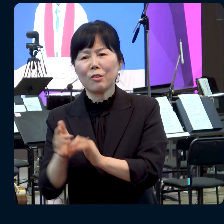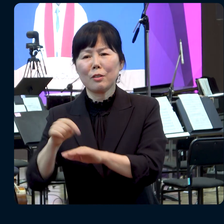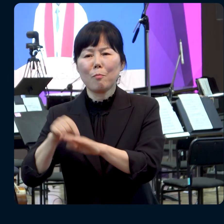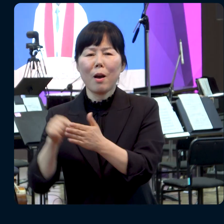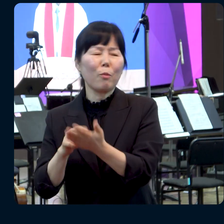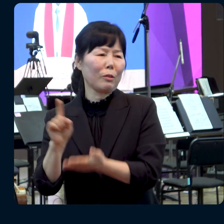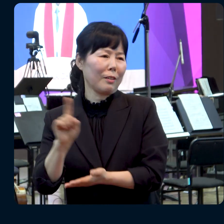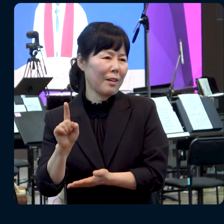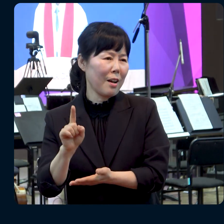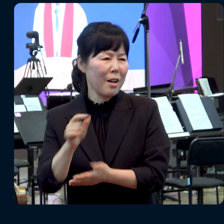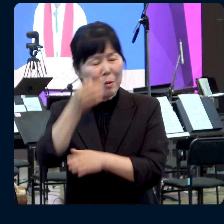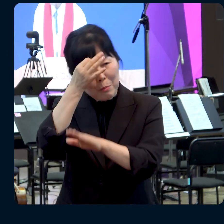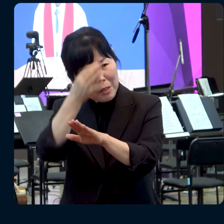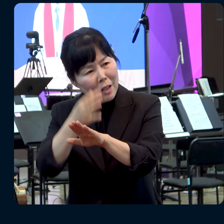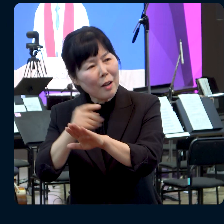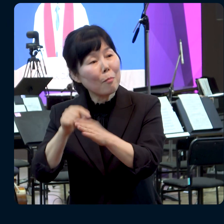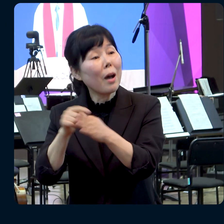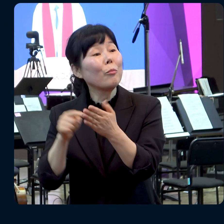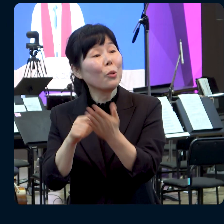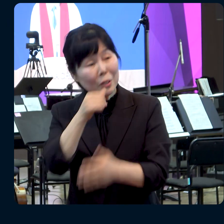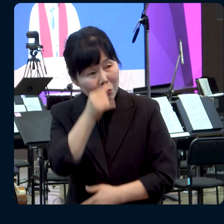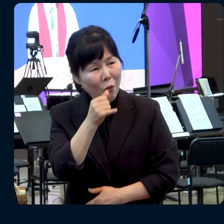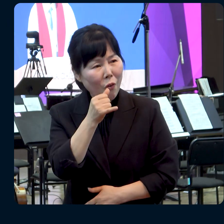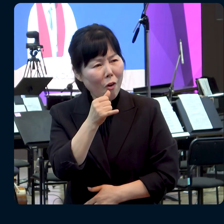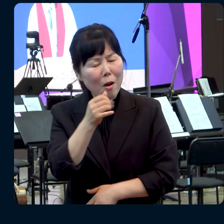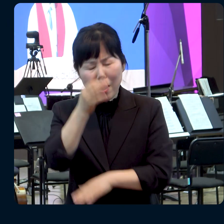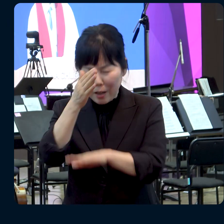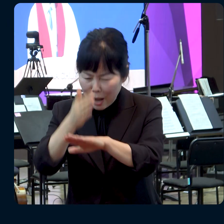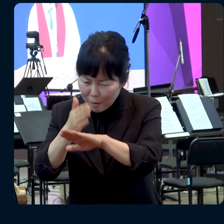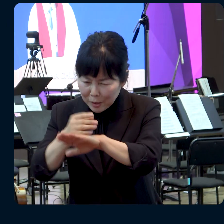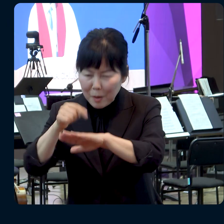미안하기도 하고 고맙기도 하고,